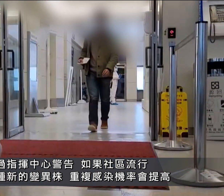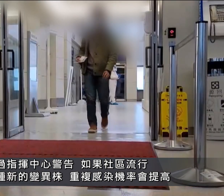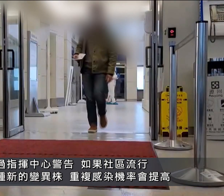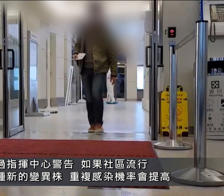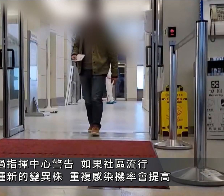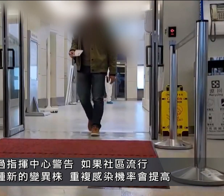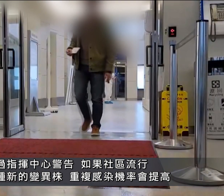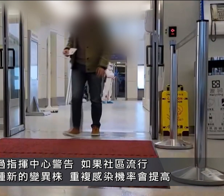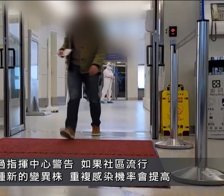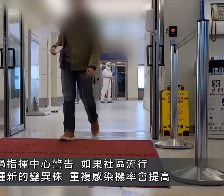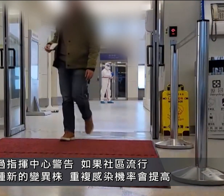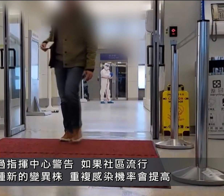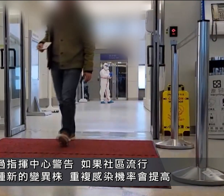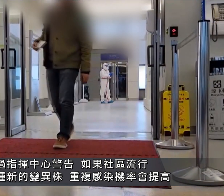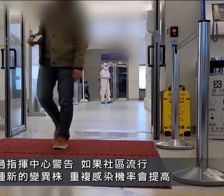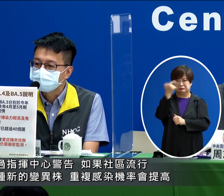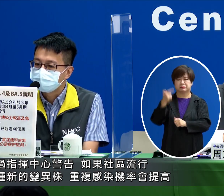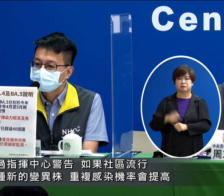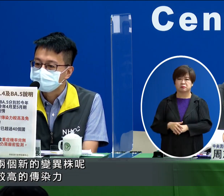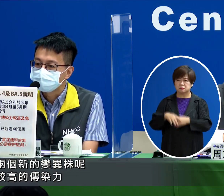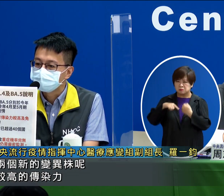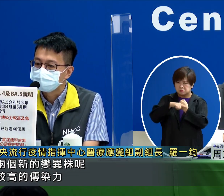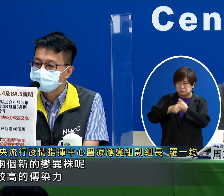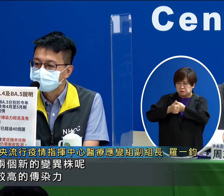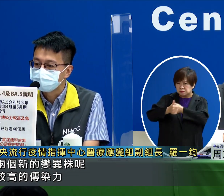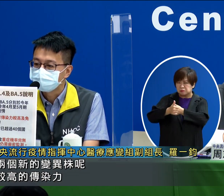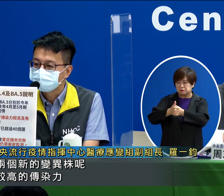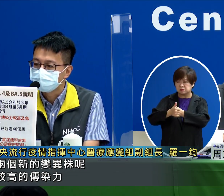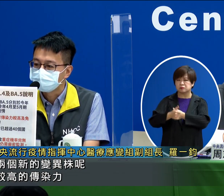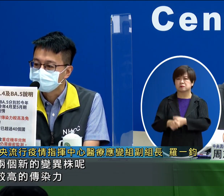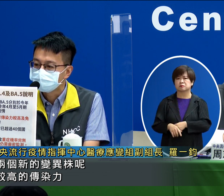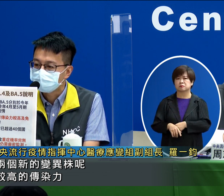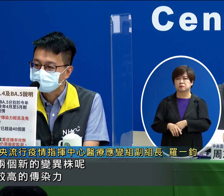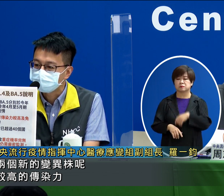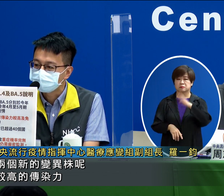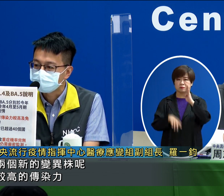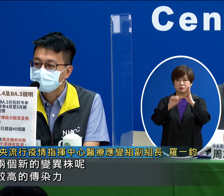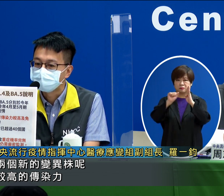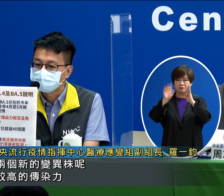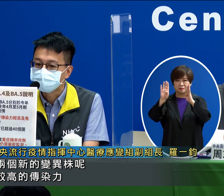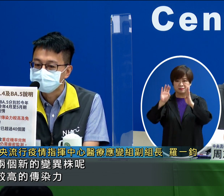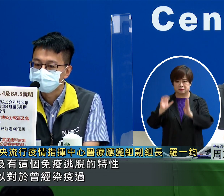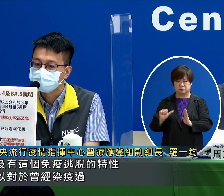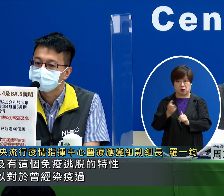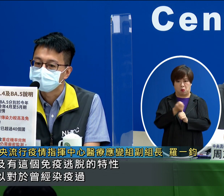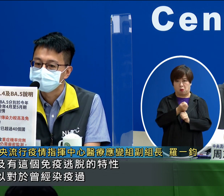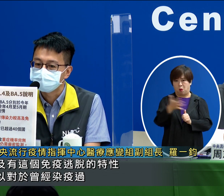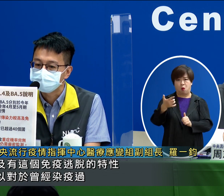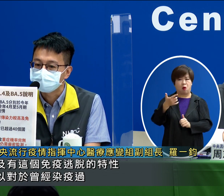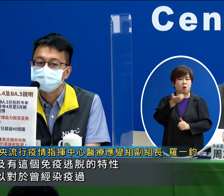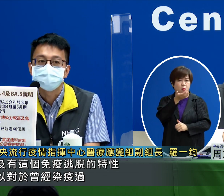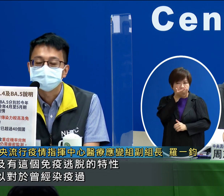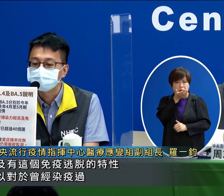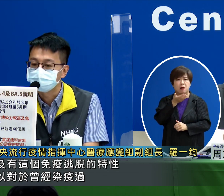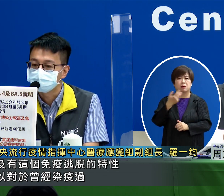复感染几率会提高。 这两个新的变异株呢，有较高的传染力，以及有这个免疫逃脱的特性